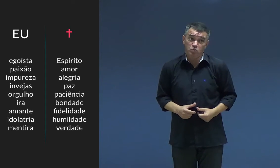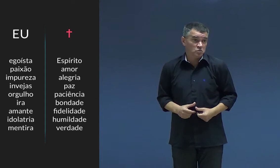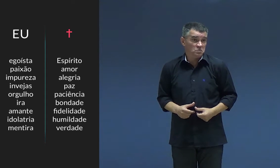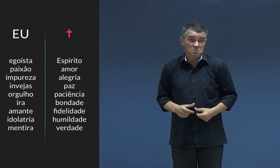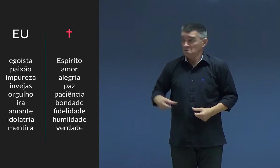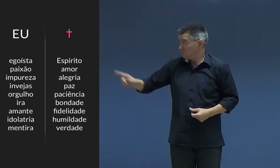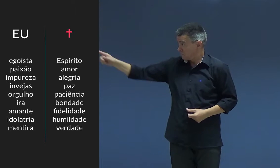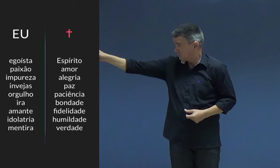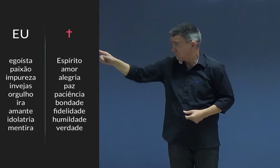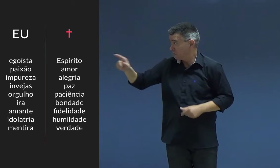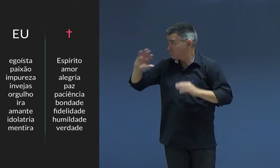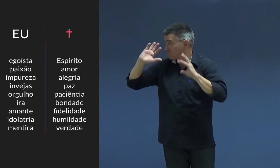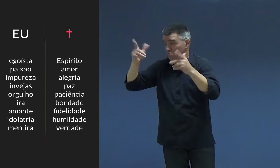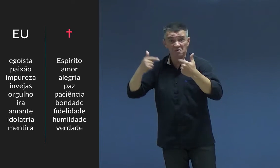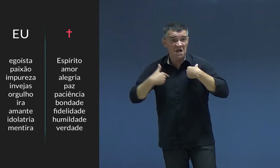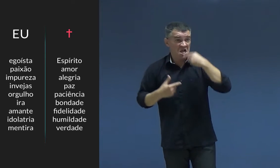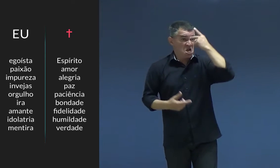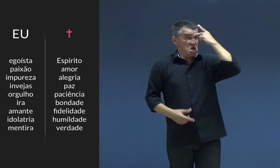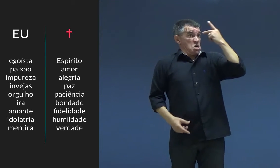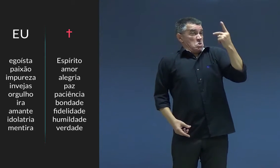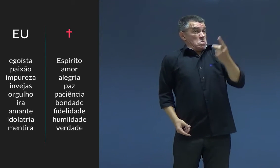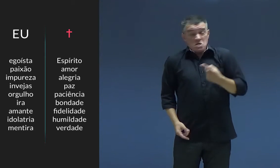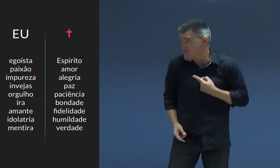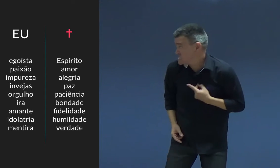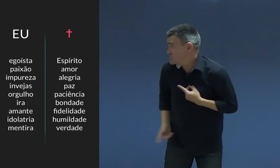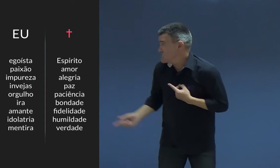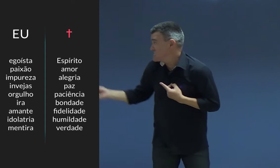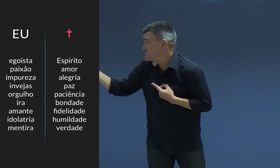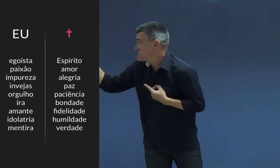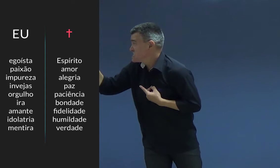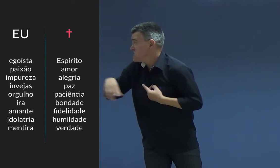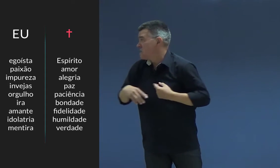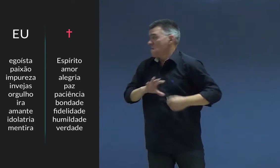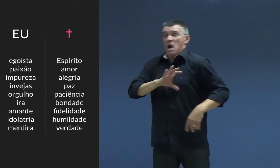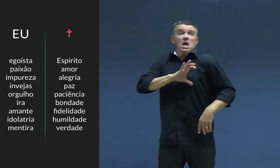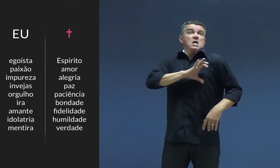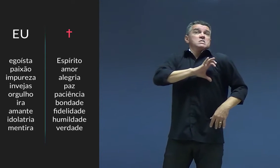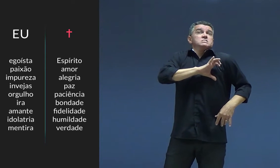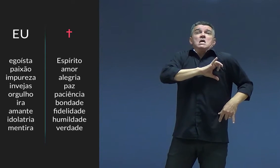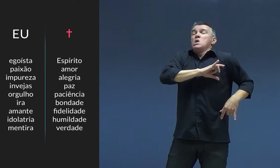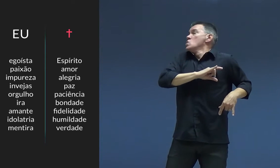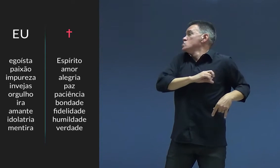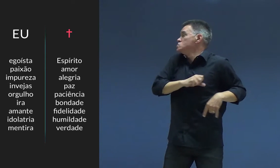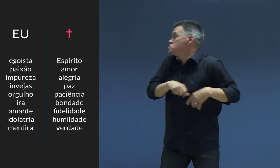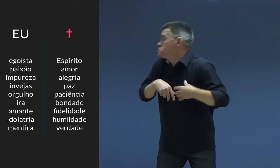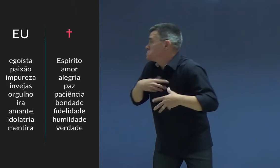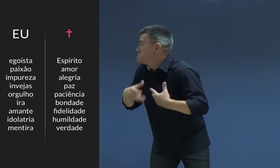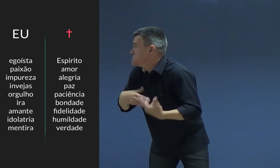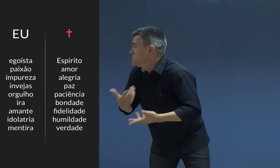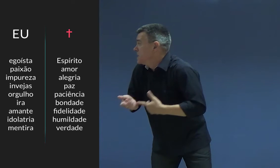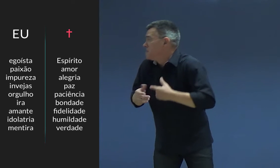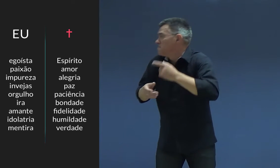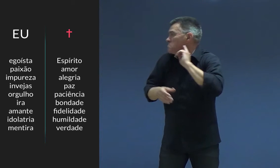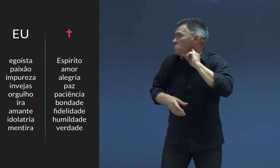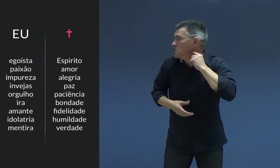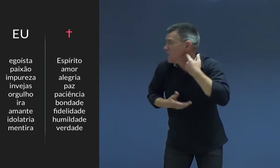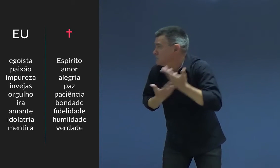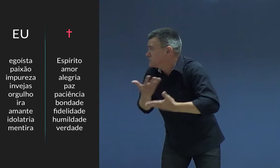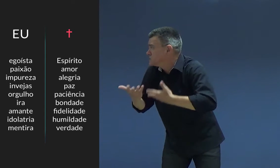Isso é o eu. Egoísta, paixão, impureza, inveja,